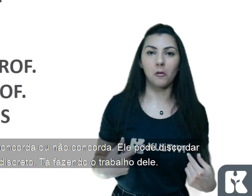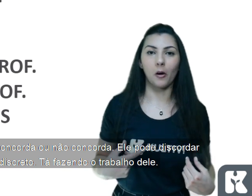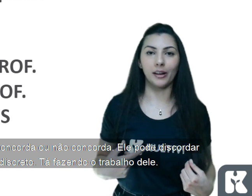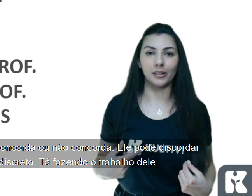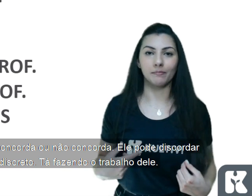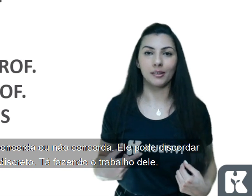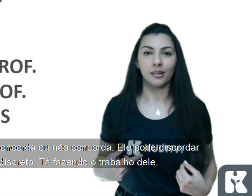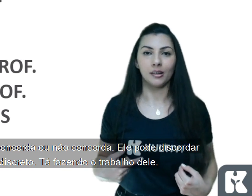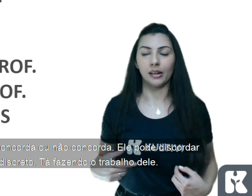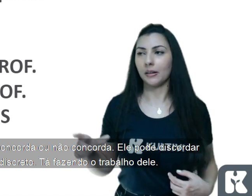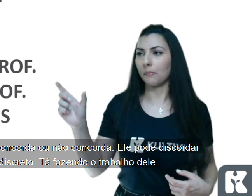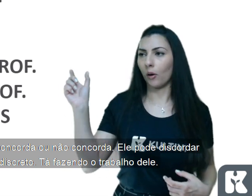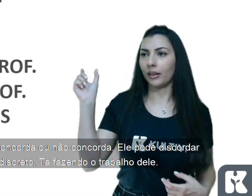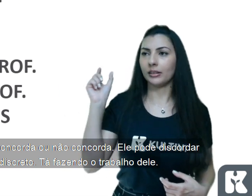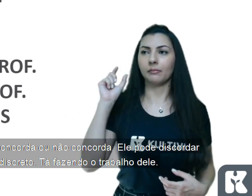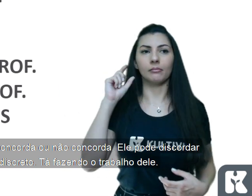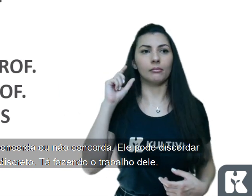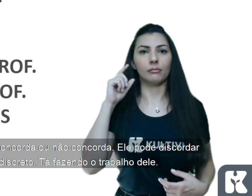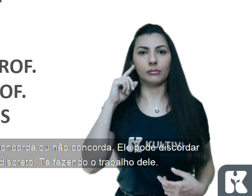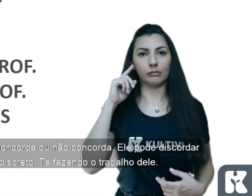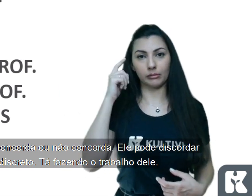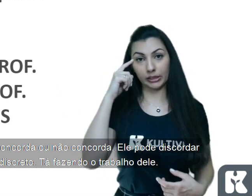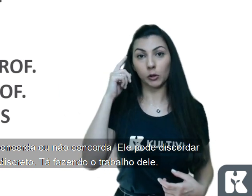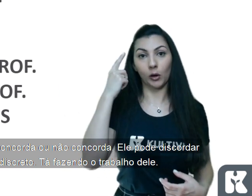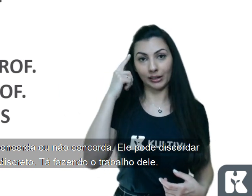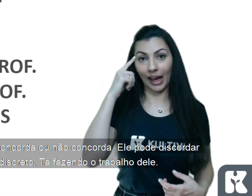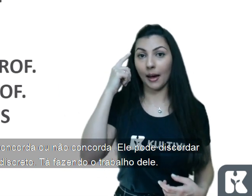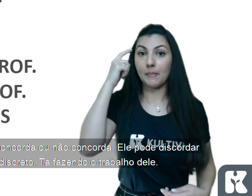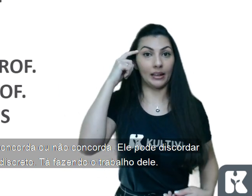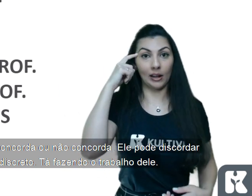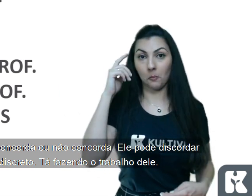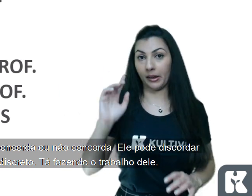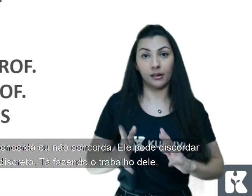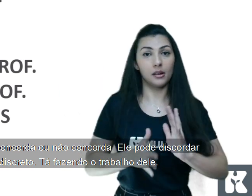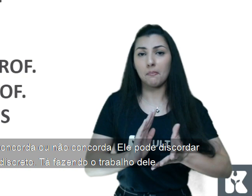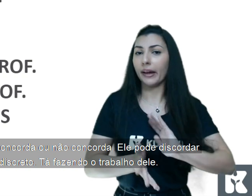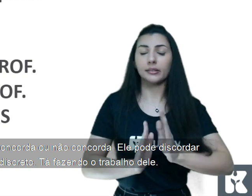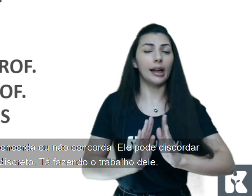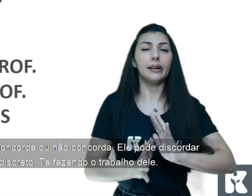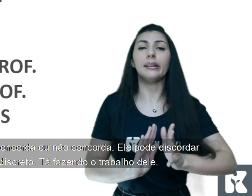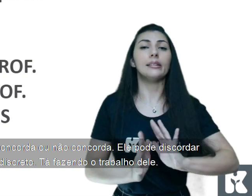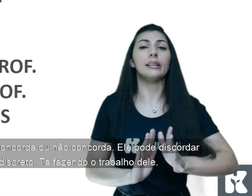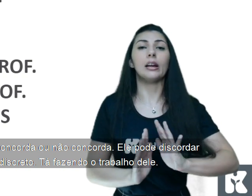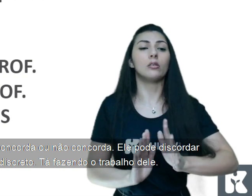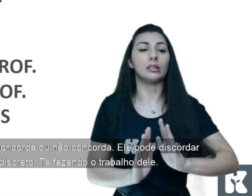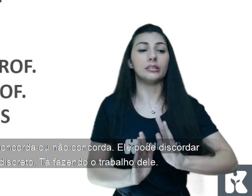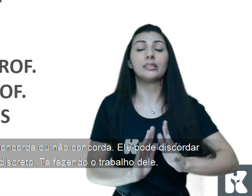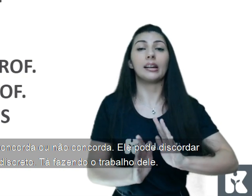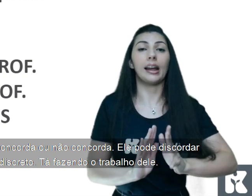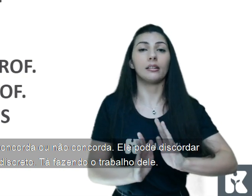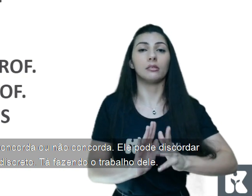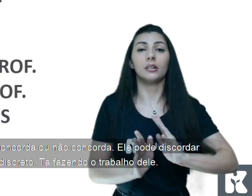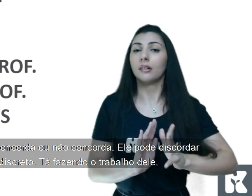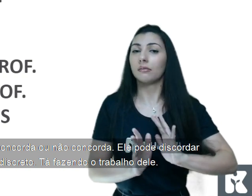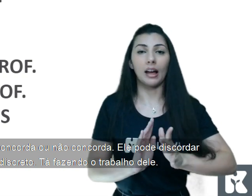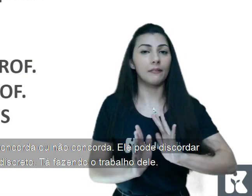ou não concorda. Ele pode discordar mentalmente, mas está ali, neutro,